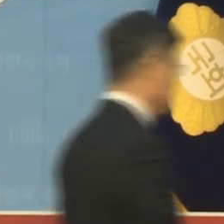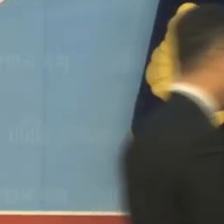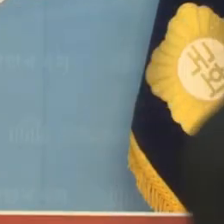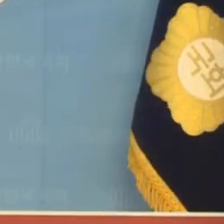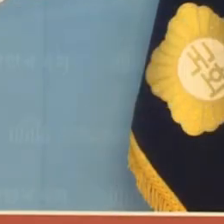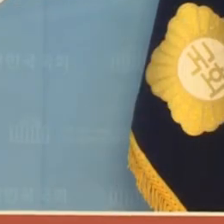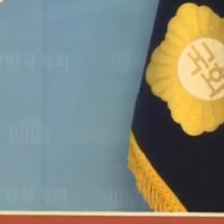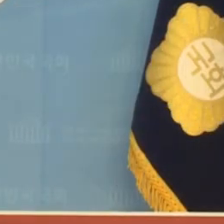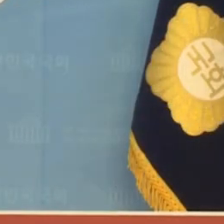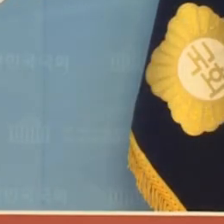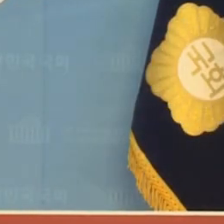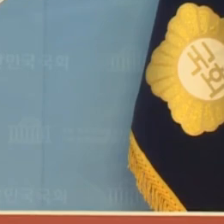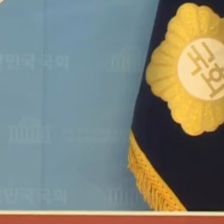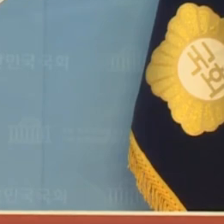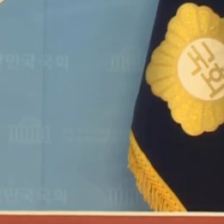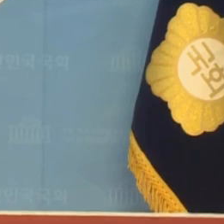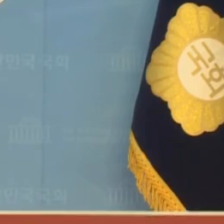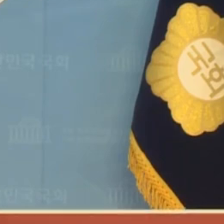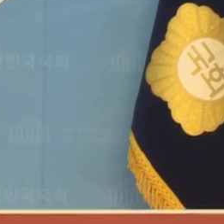통일을 전개하기 위해